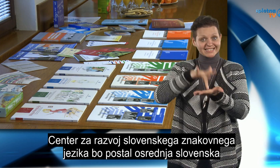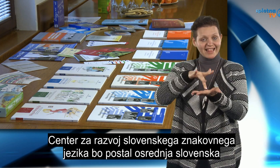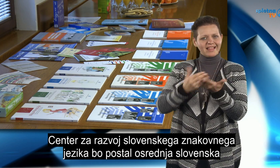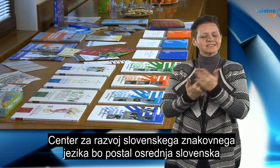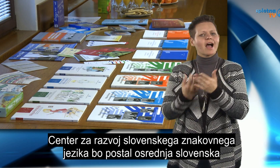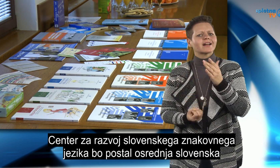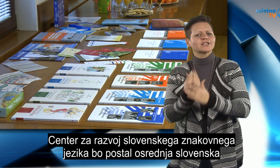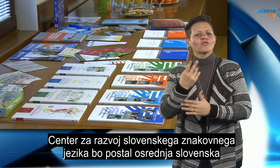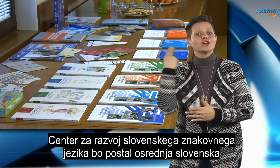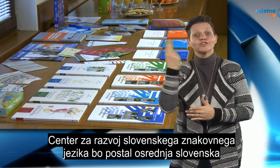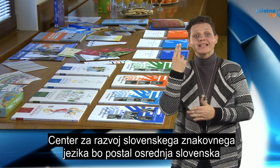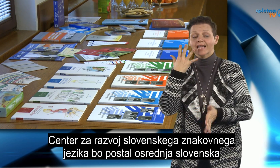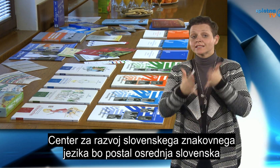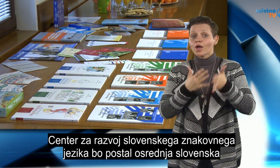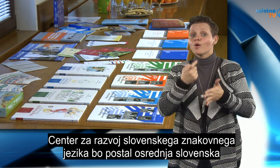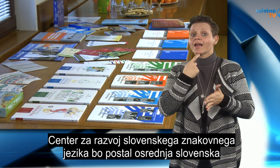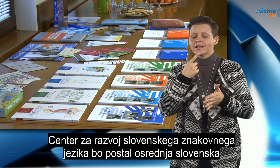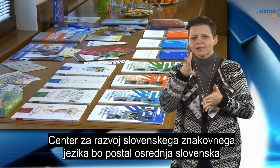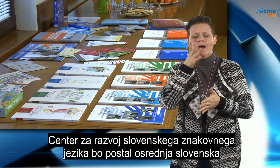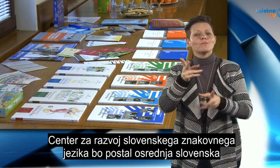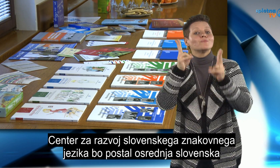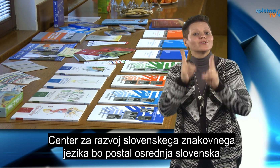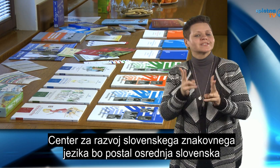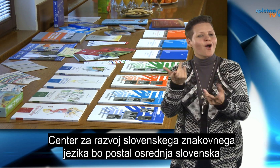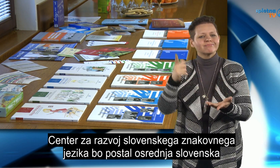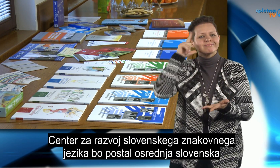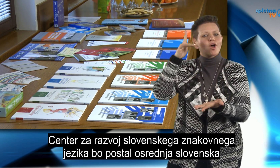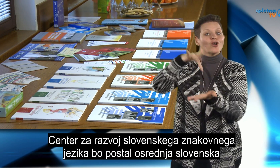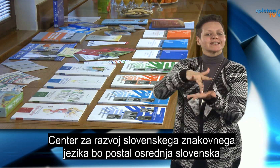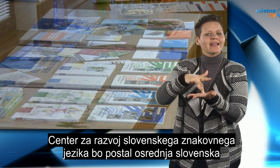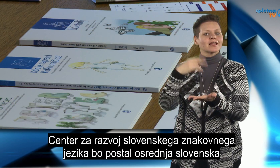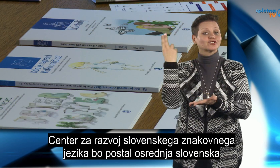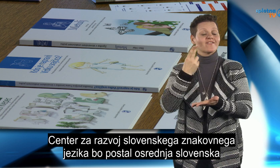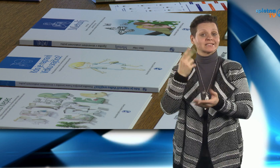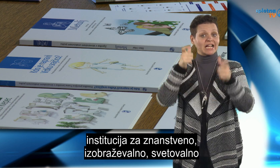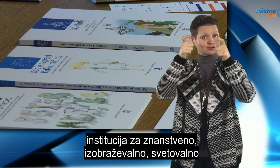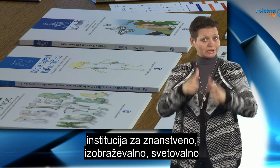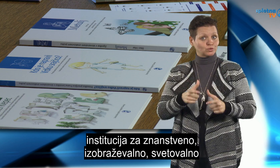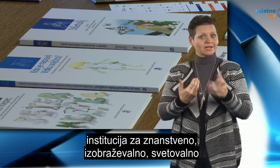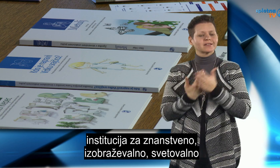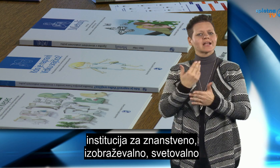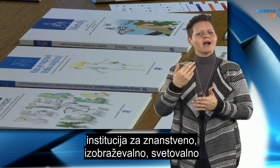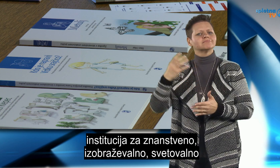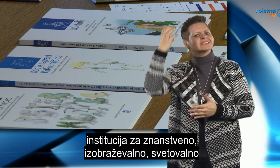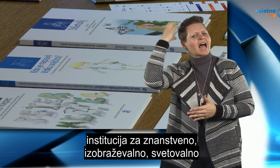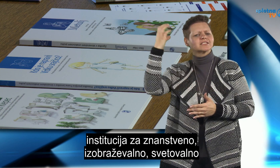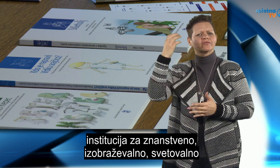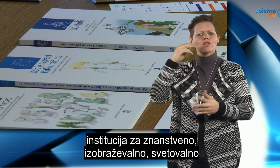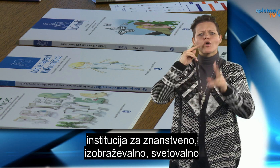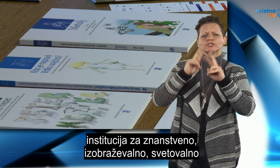Center za razvoj slovenskega znakovnega jezika bo postal osrednja slovenska institucija za znanstveno,